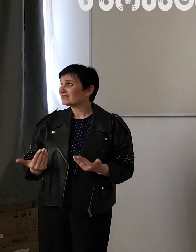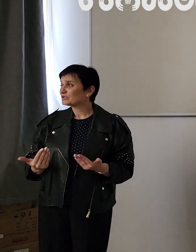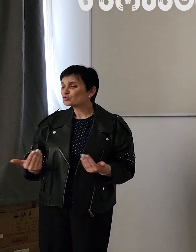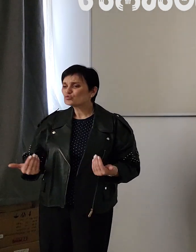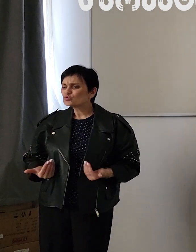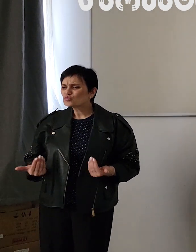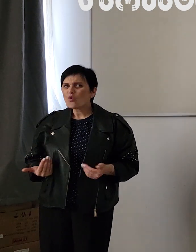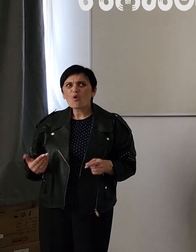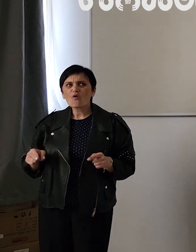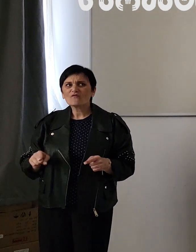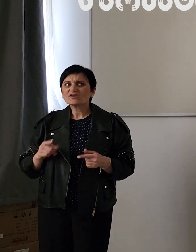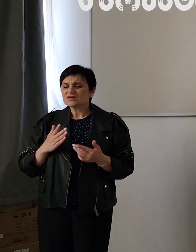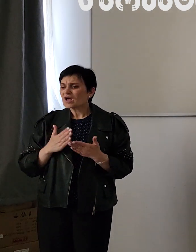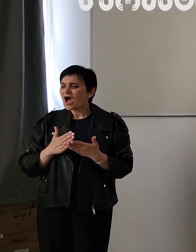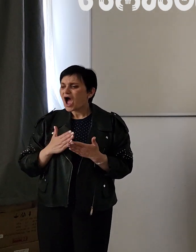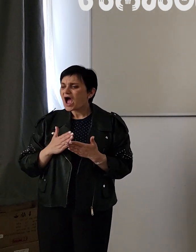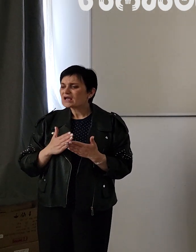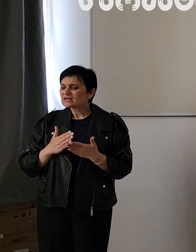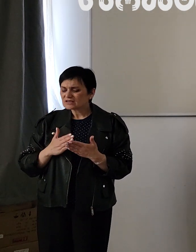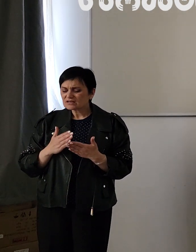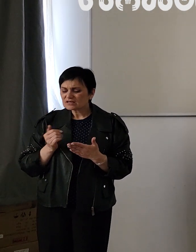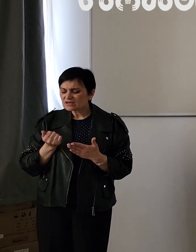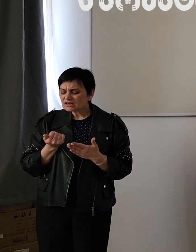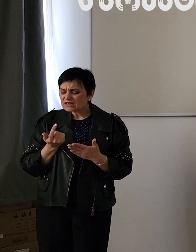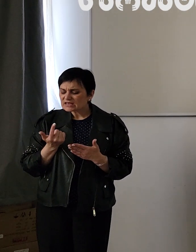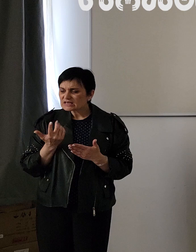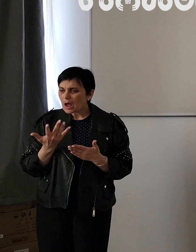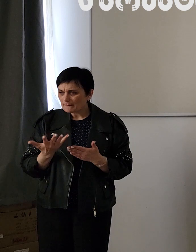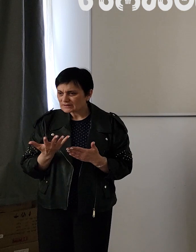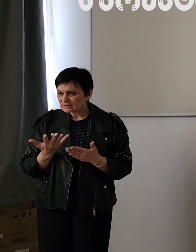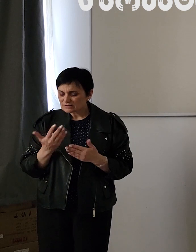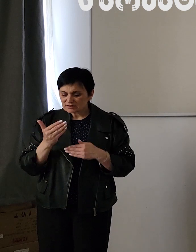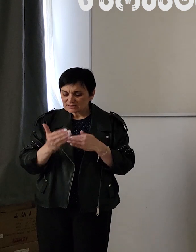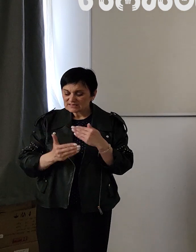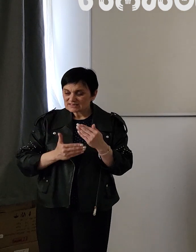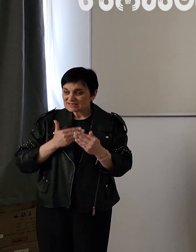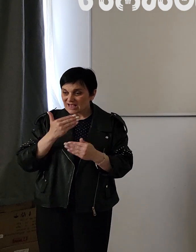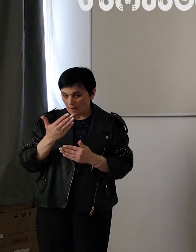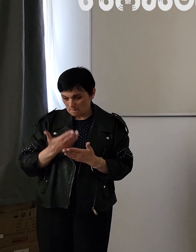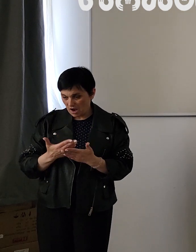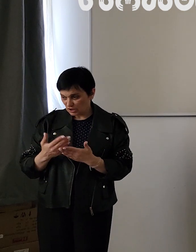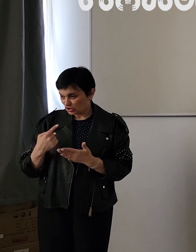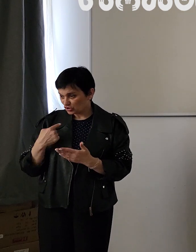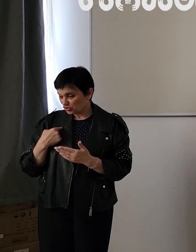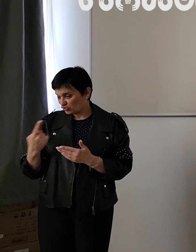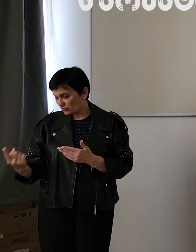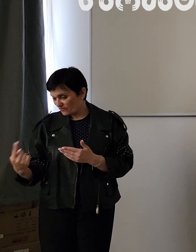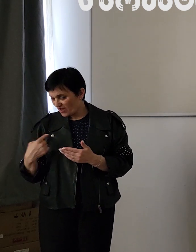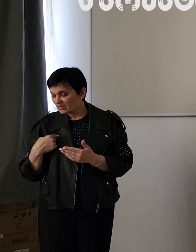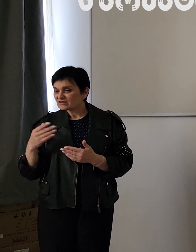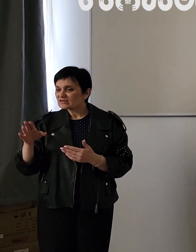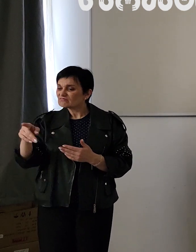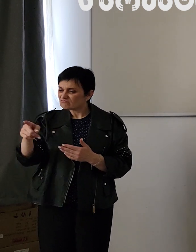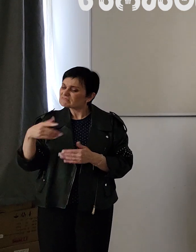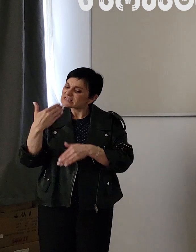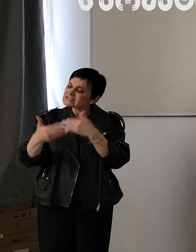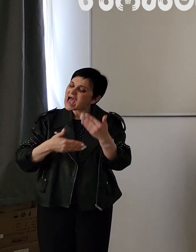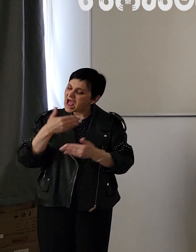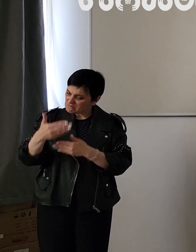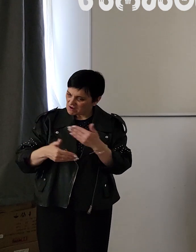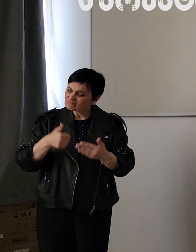არსებობს წარმატების რამდენიმენაირი გაგება. აი, ჩვენ რო ერთმანეთს წარმატებას ვსურვებთ ხოლმე, რომ